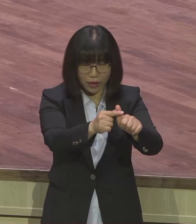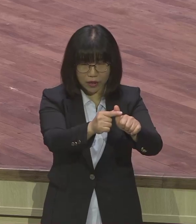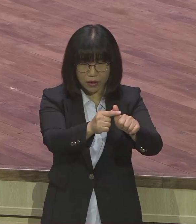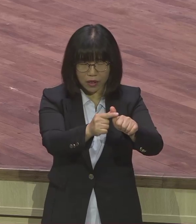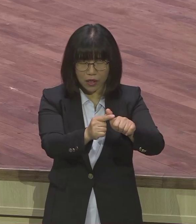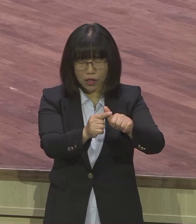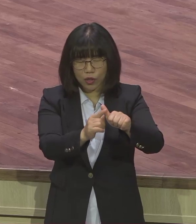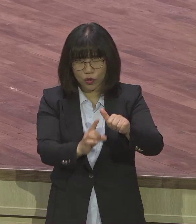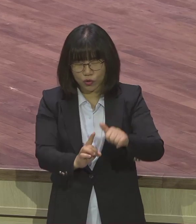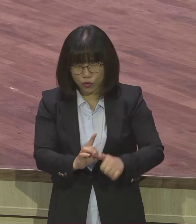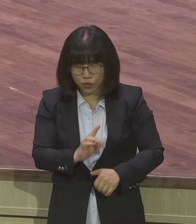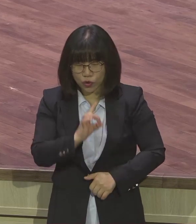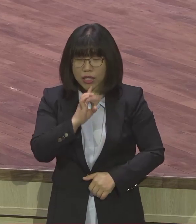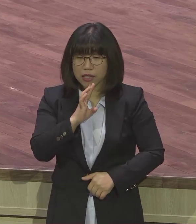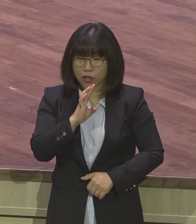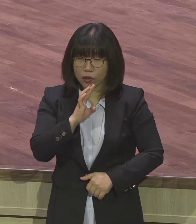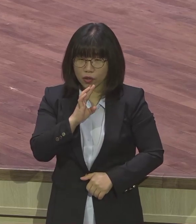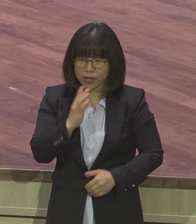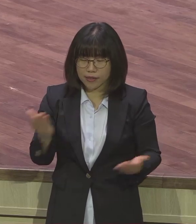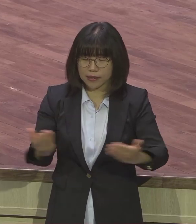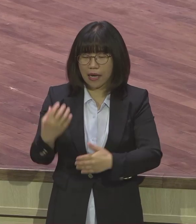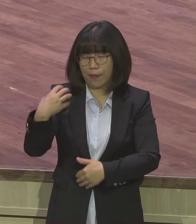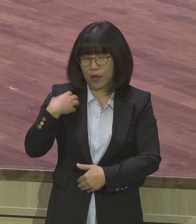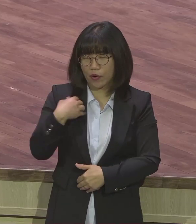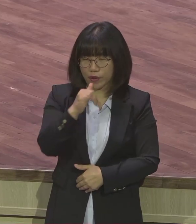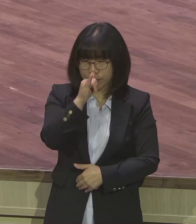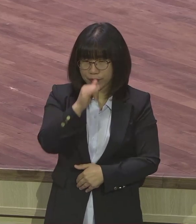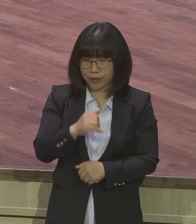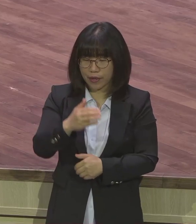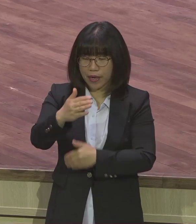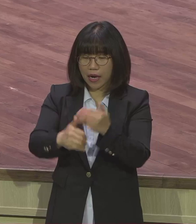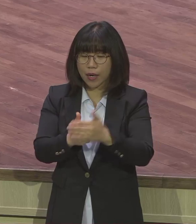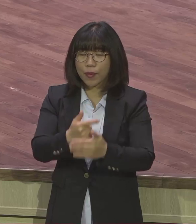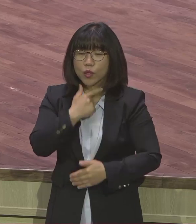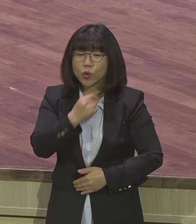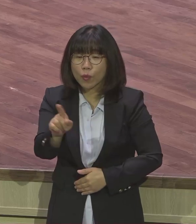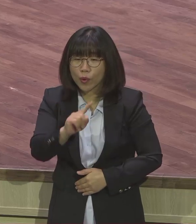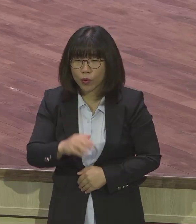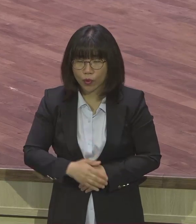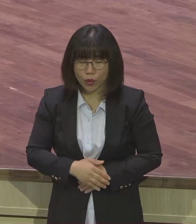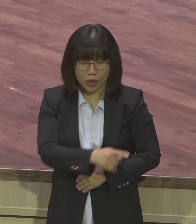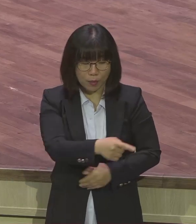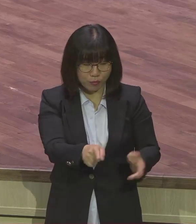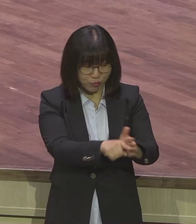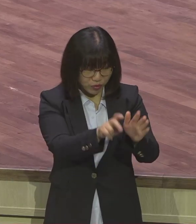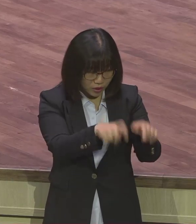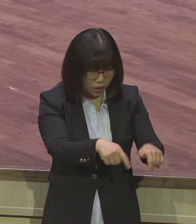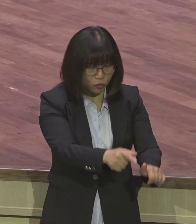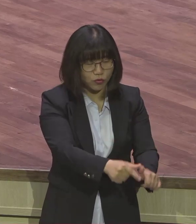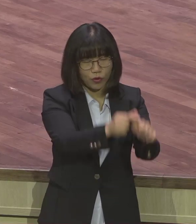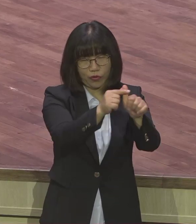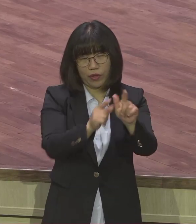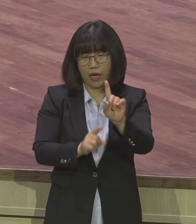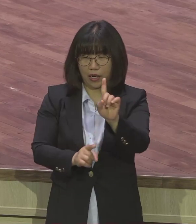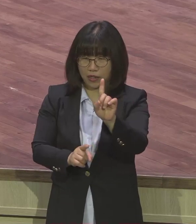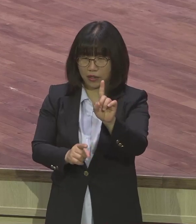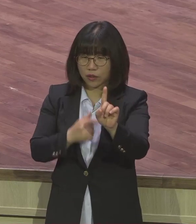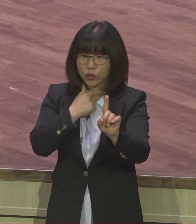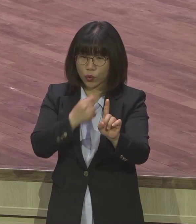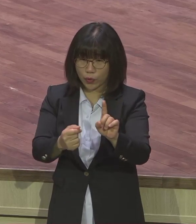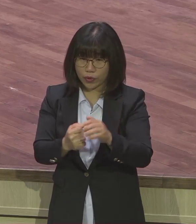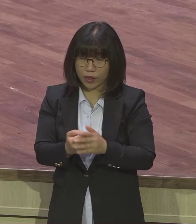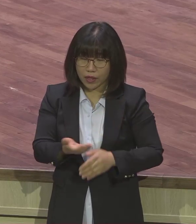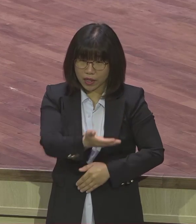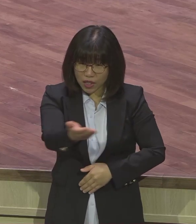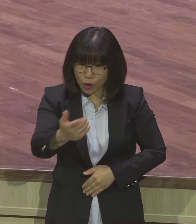주어졌다. 그 말이에요. 생명 살리는. 하나님의 소원은 하나밖에 없어요. 불신 영혼 구원하는 거 하나밖에 없어요. 그 하나밖에, 여러분의 소원이